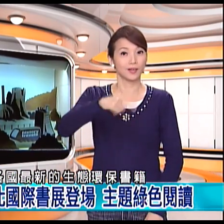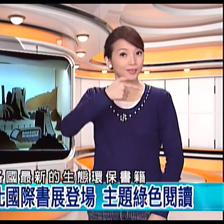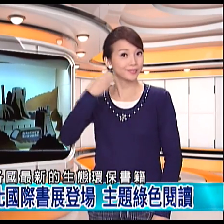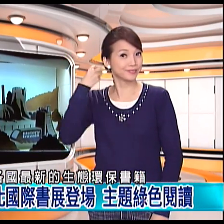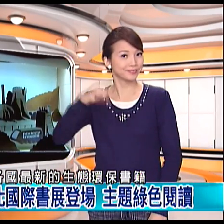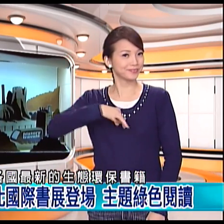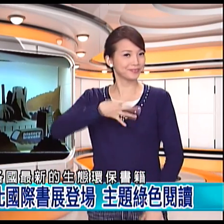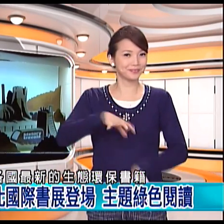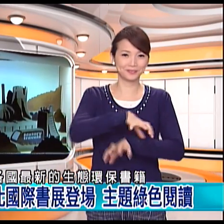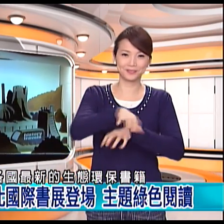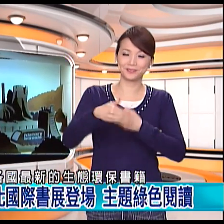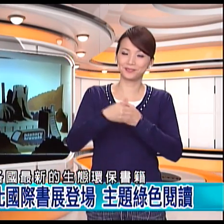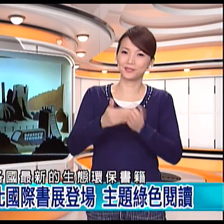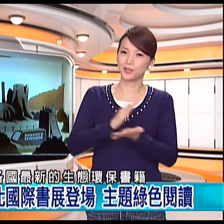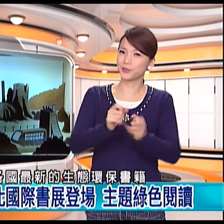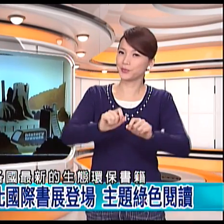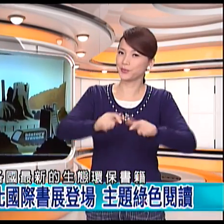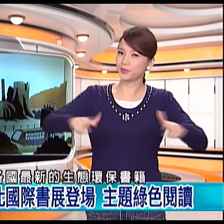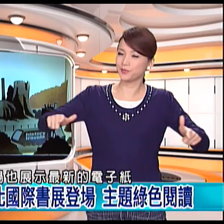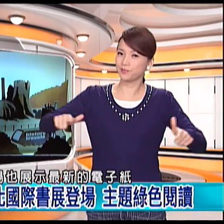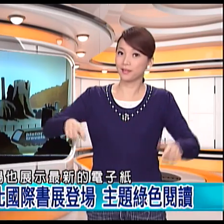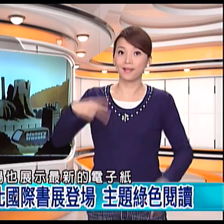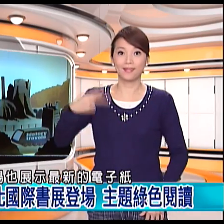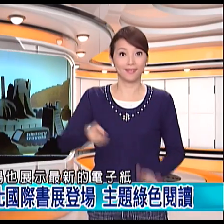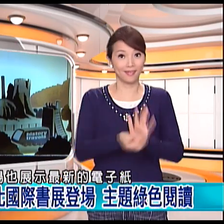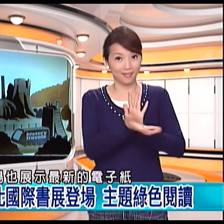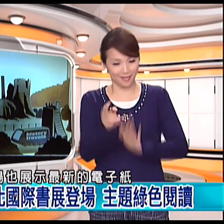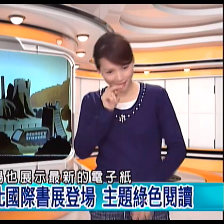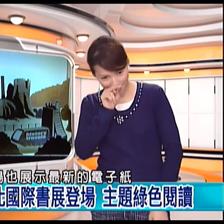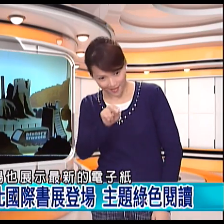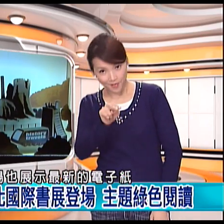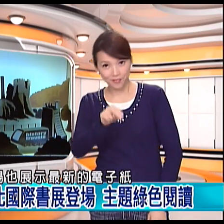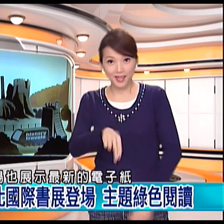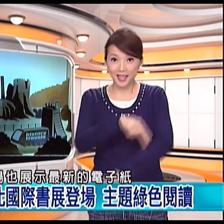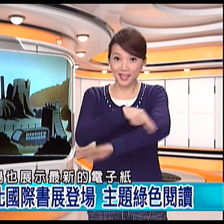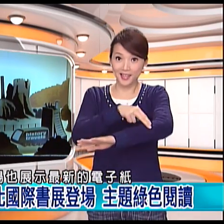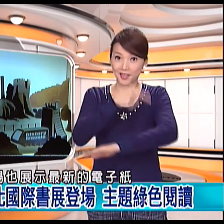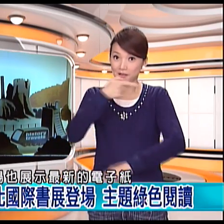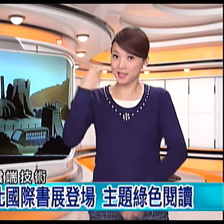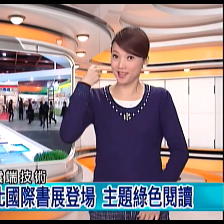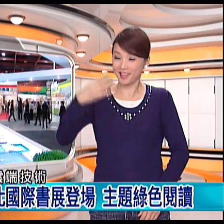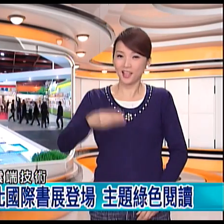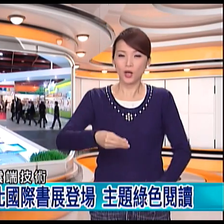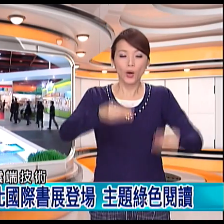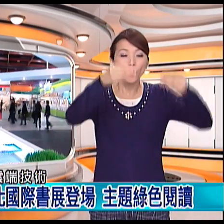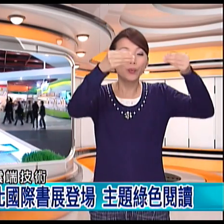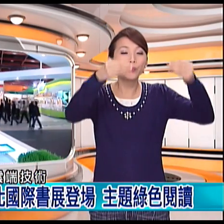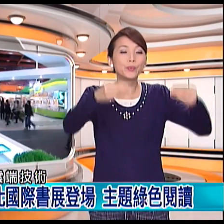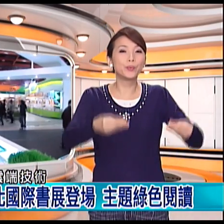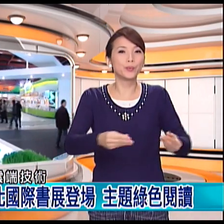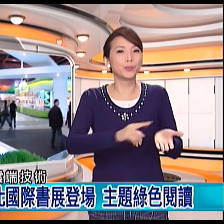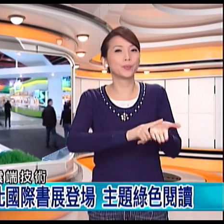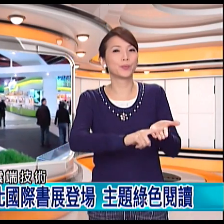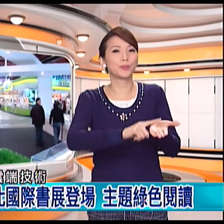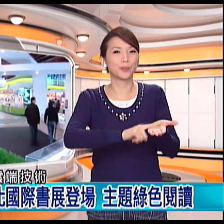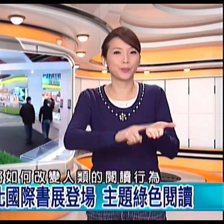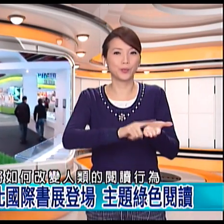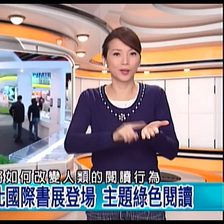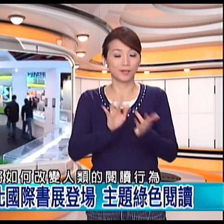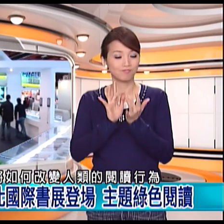态环保书籍，而现场也展示最新的电子纸加上云端技术，未来将